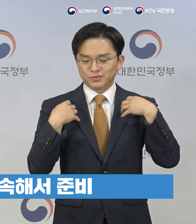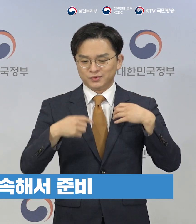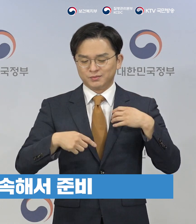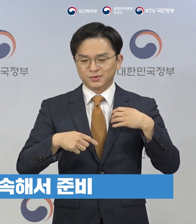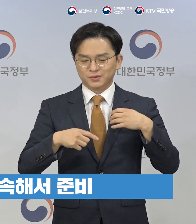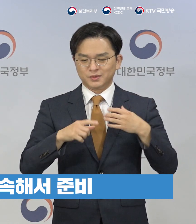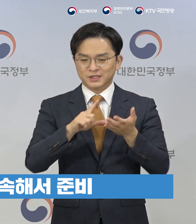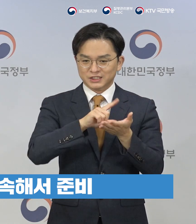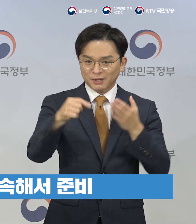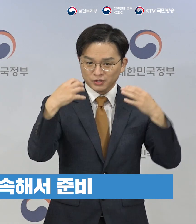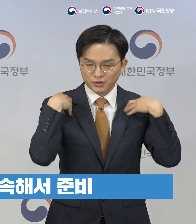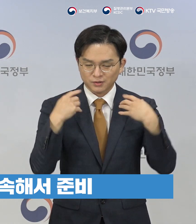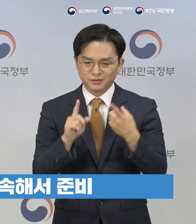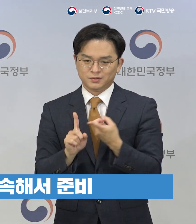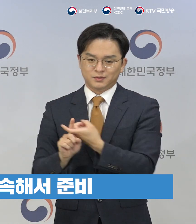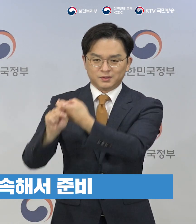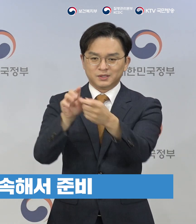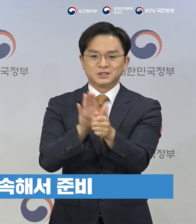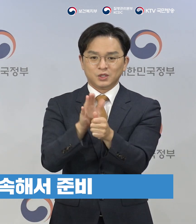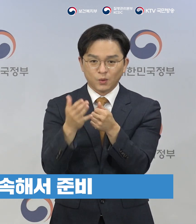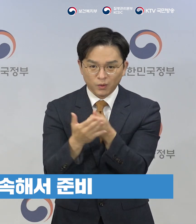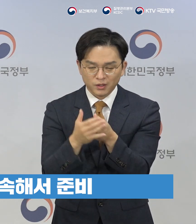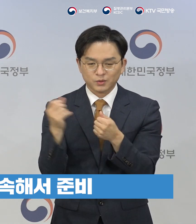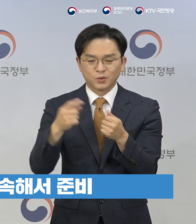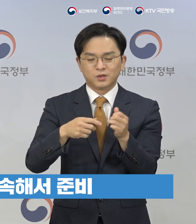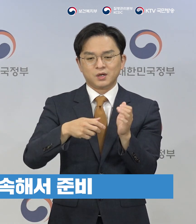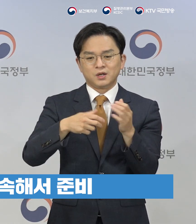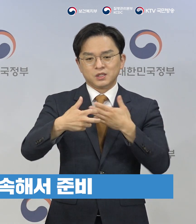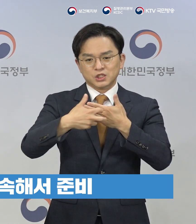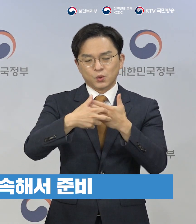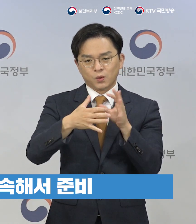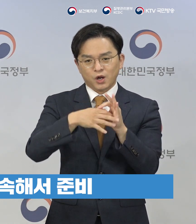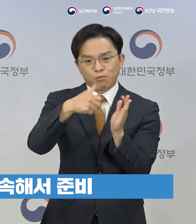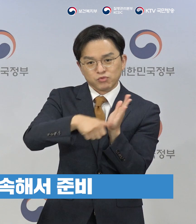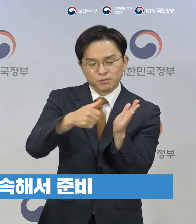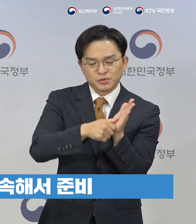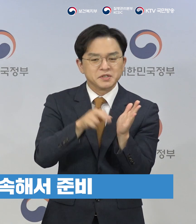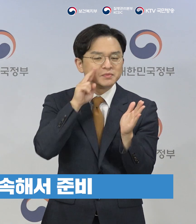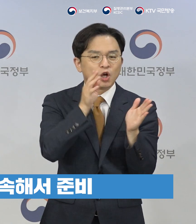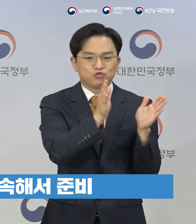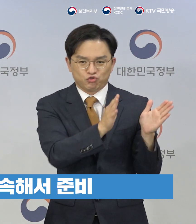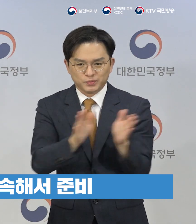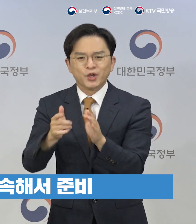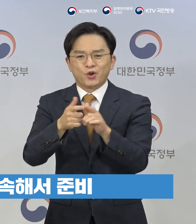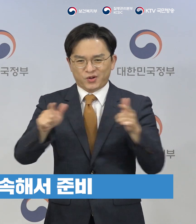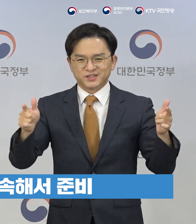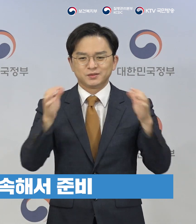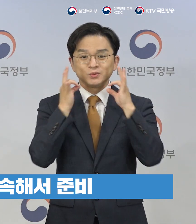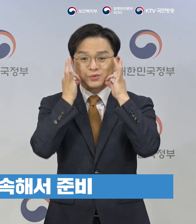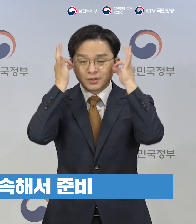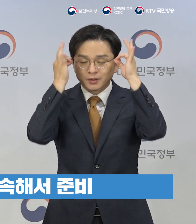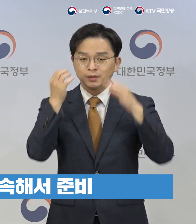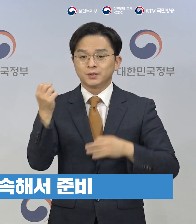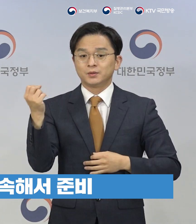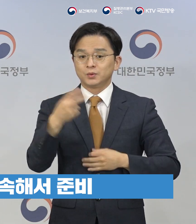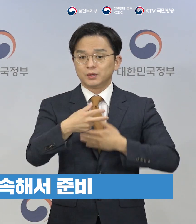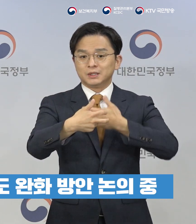확충, 권역별 공동대응체계와 단계별 치료체계 확대 등의 준비를 계속해 가고